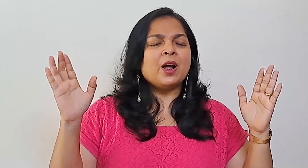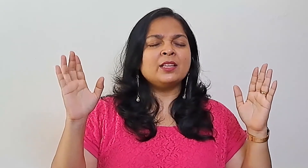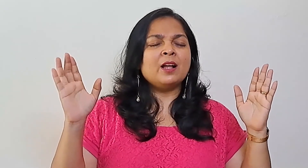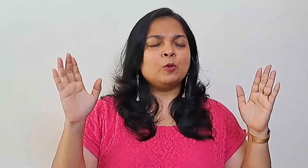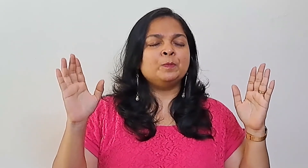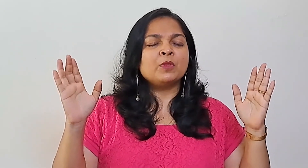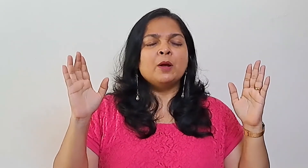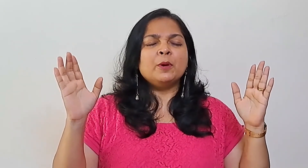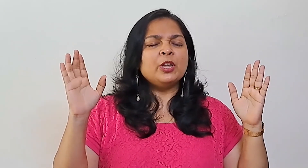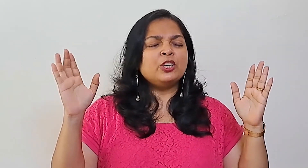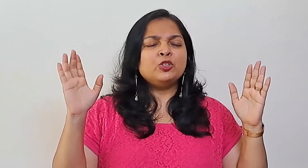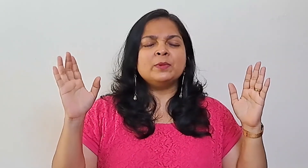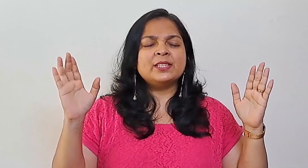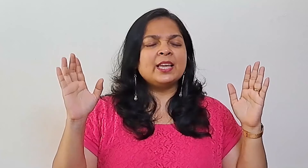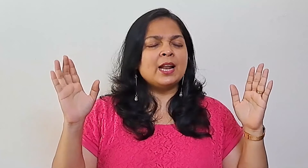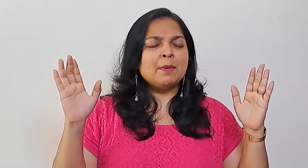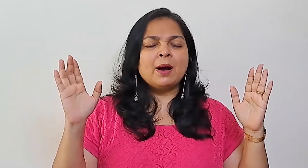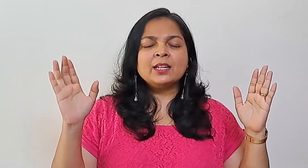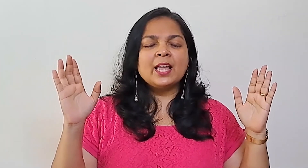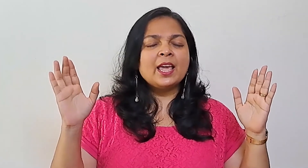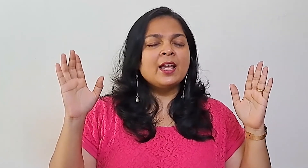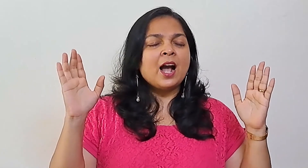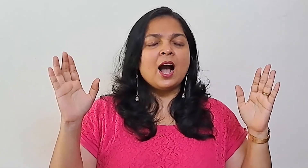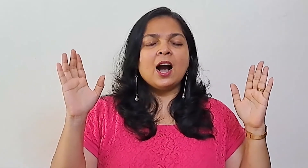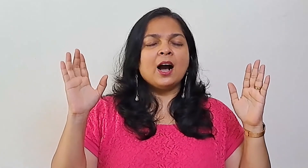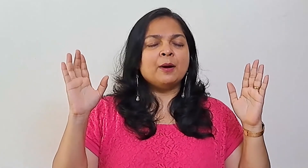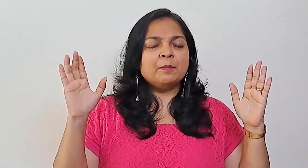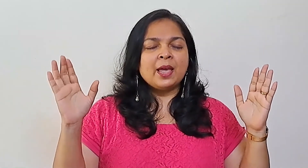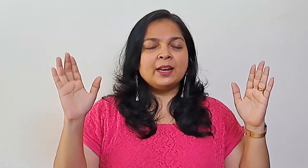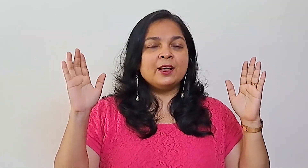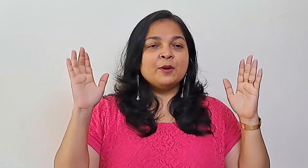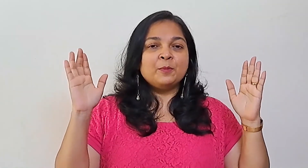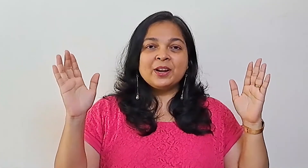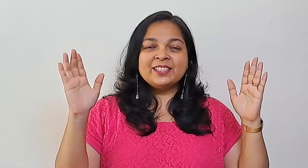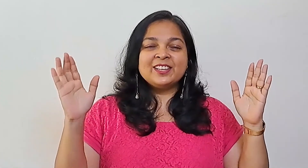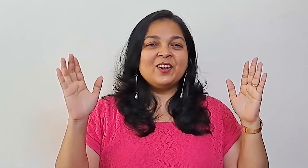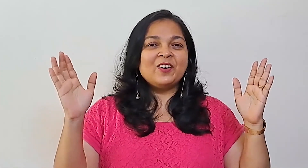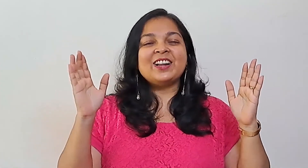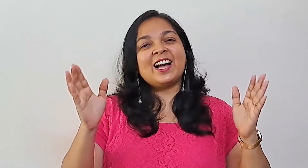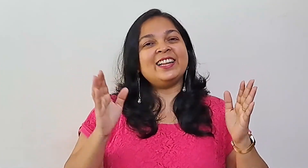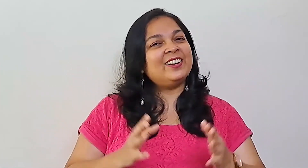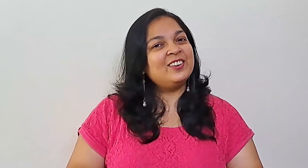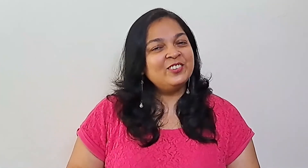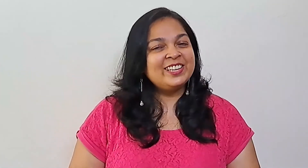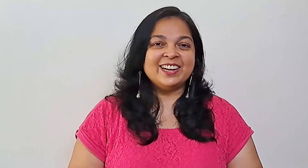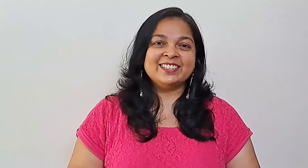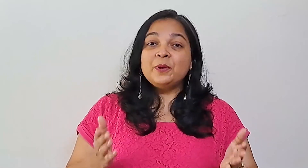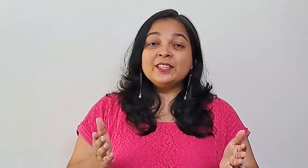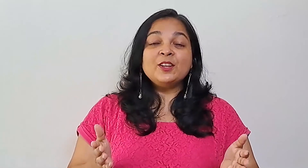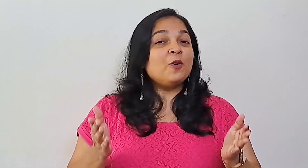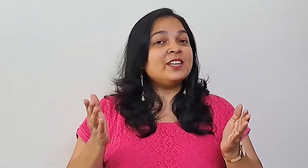ਨੂੰ ਪ੍ਰਭੂ ਯੀਸ਼ੂ ਮਸੀਹ ਦੇ ਨਾਮ ਦੇ ਵਿੱਚ ਮੰਗਦੇ ਹਾਂ, ਆਮੇਨ। ਪ੍ਰੇਜ਼ ਦ ਲਾਰਡ,